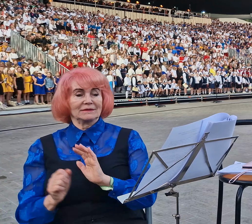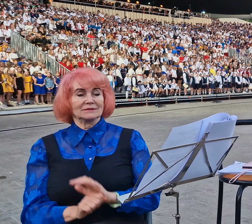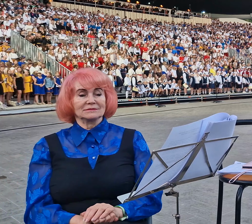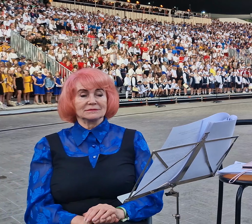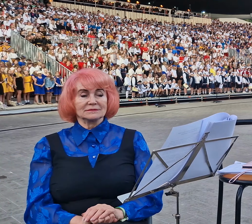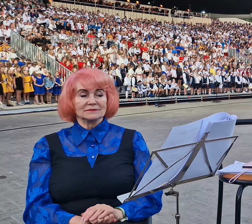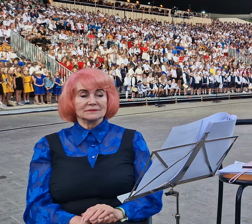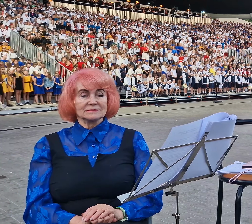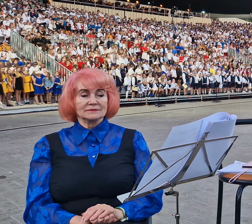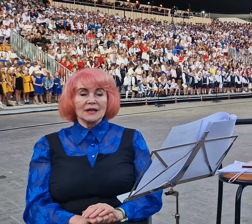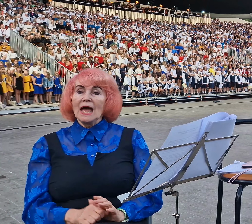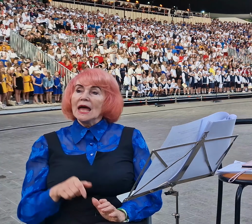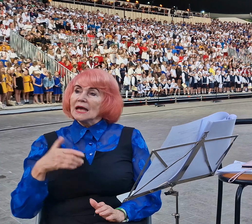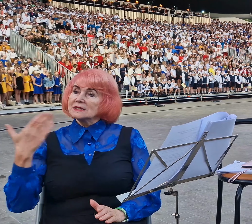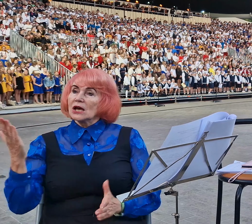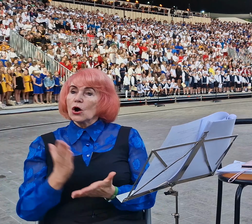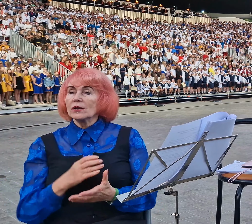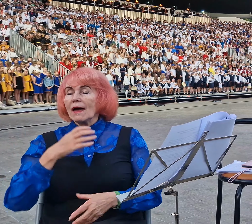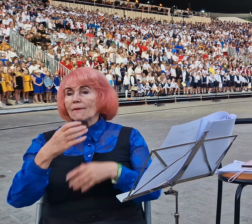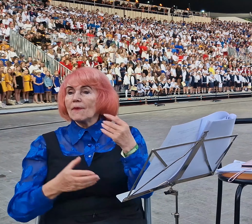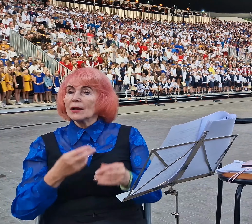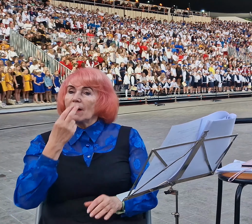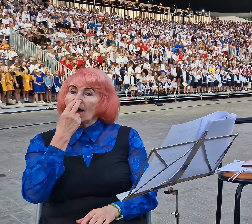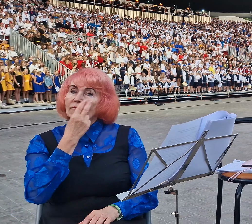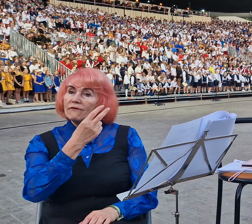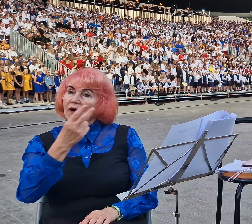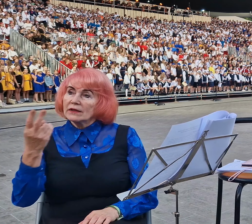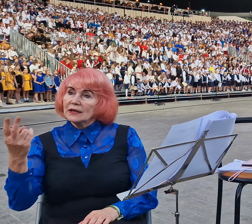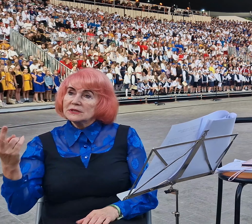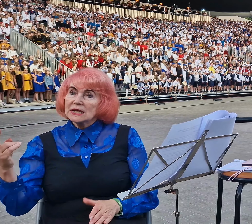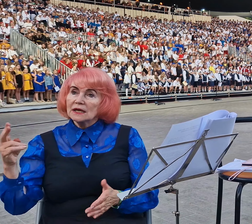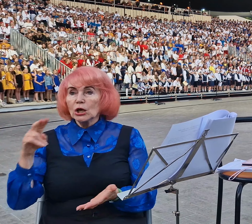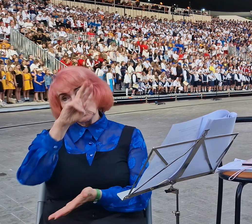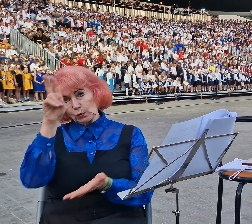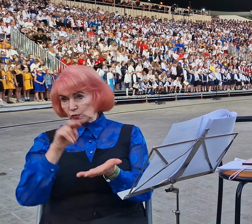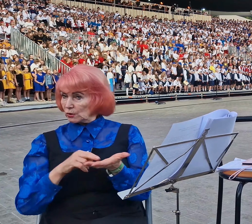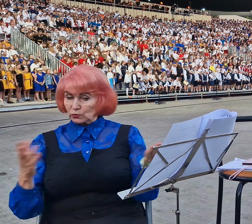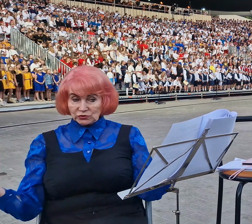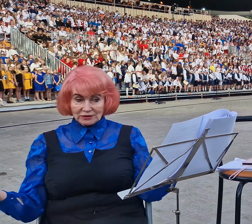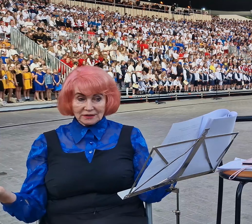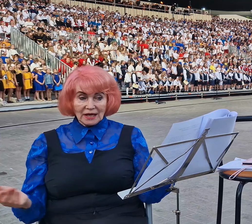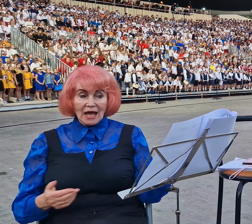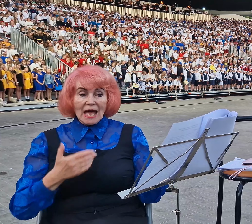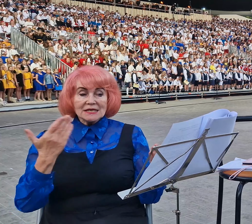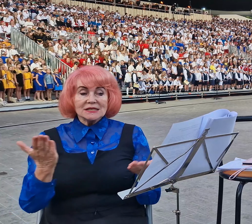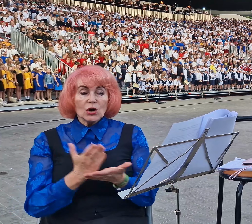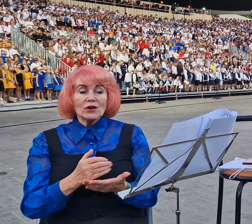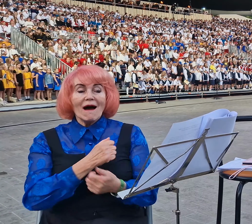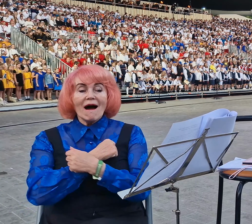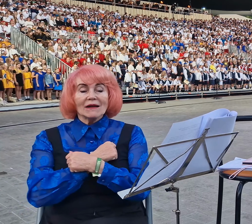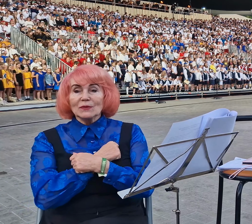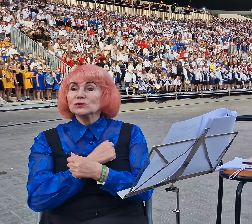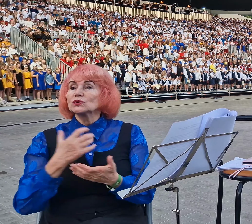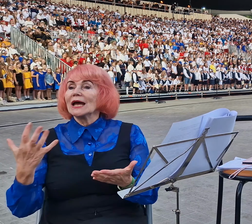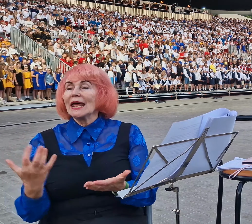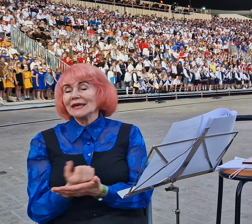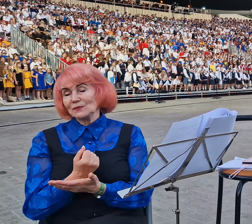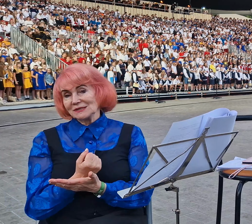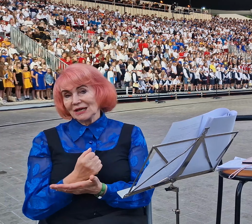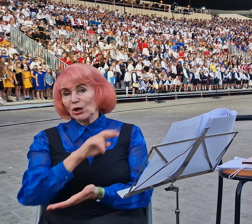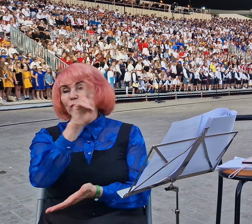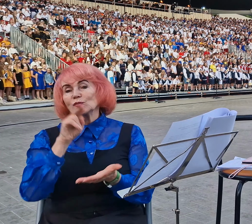pidevalt. See on maailma vaatamise küsimus. See on armastuse leidmise